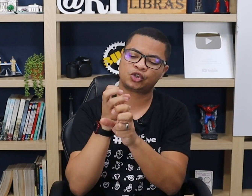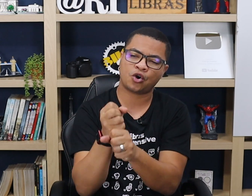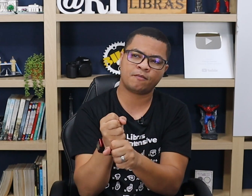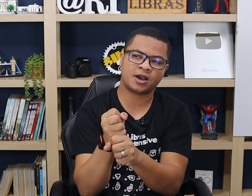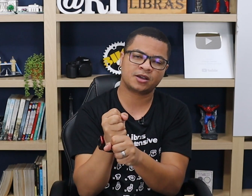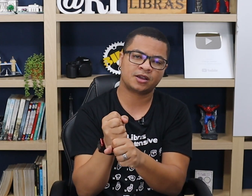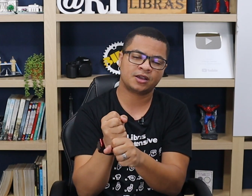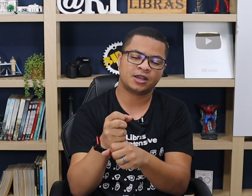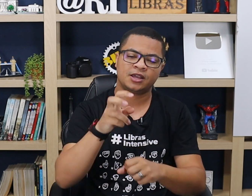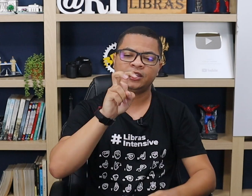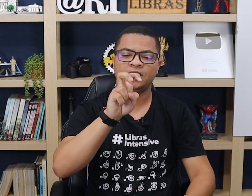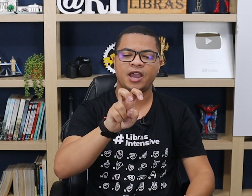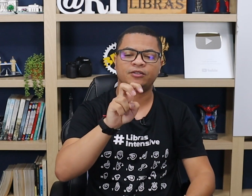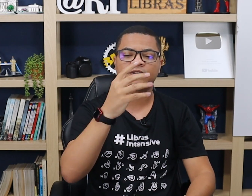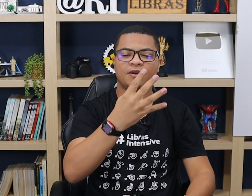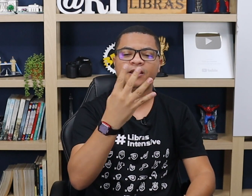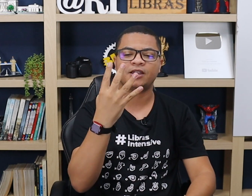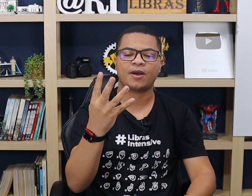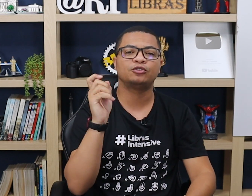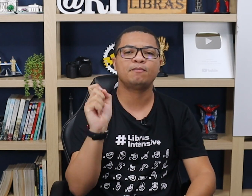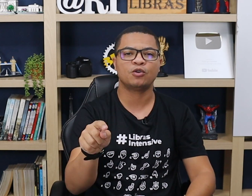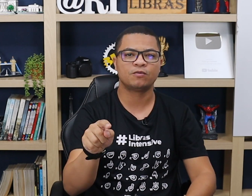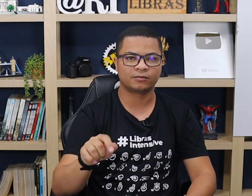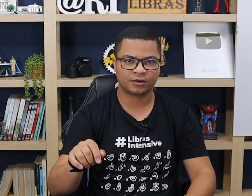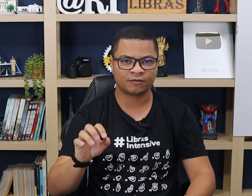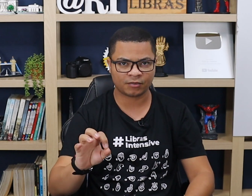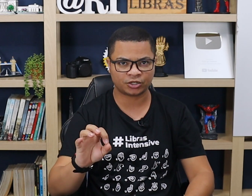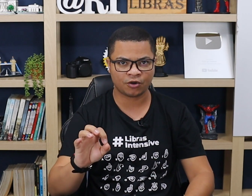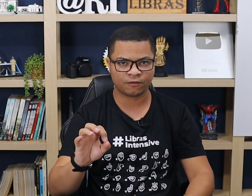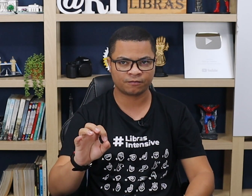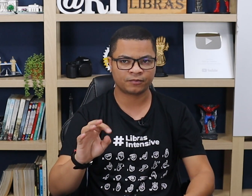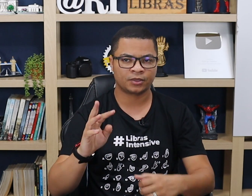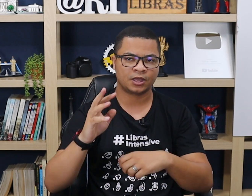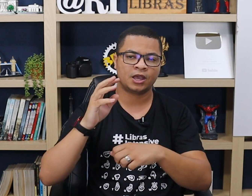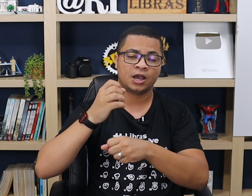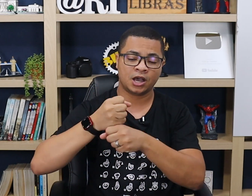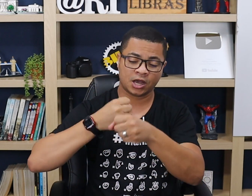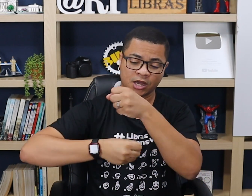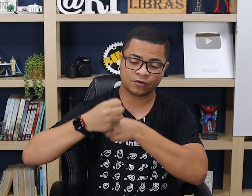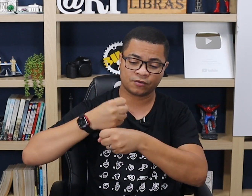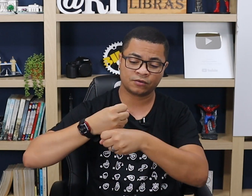soma 544 mil vamos lá de novo ano